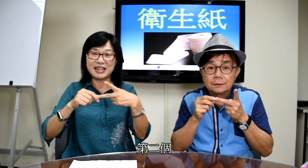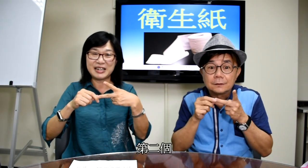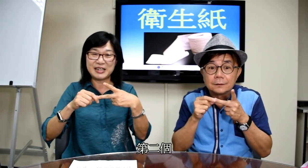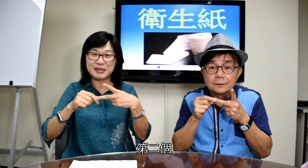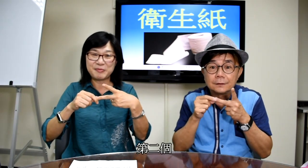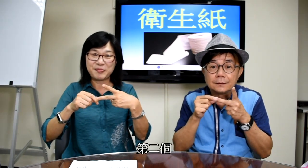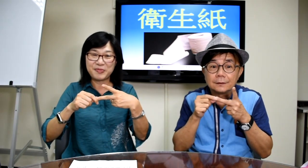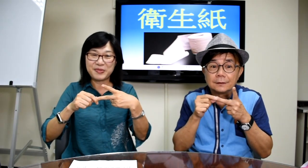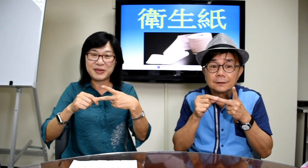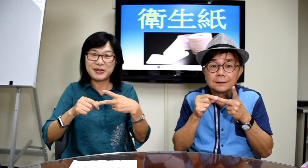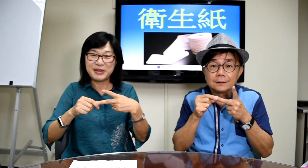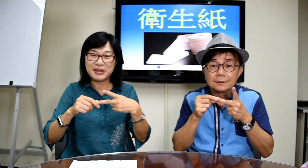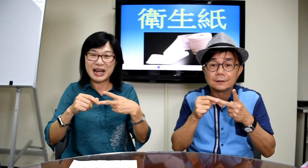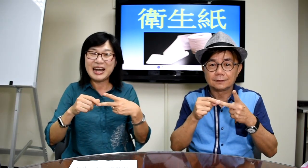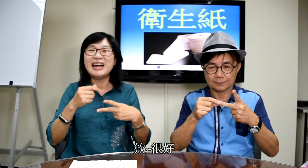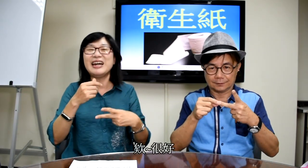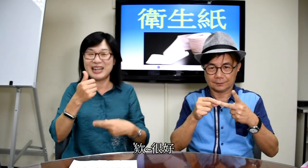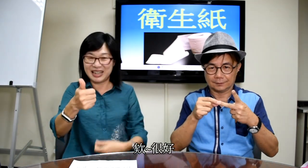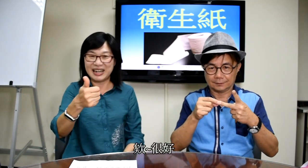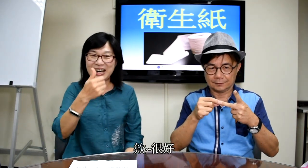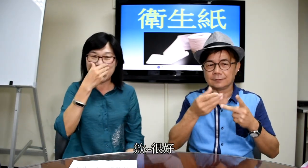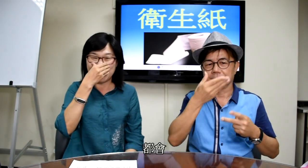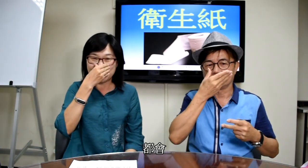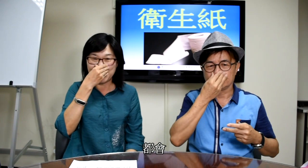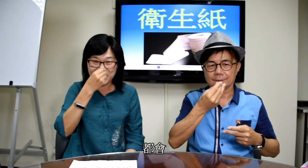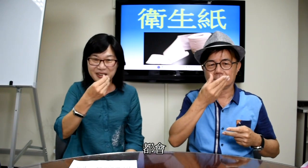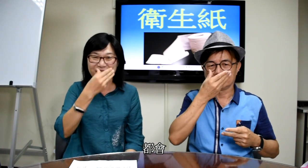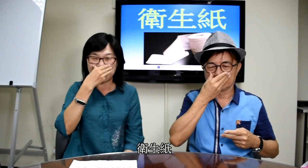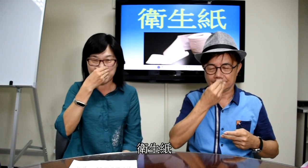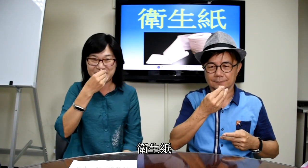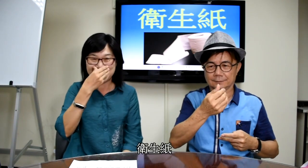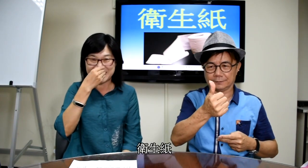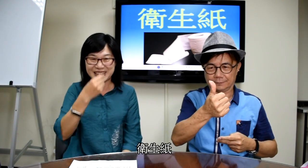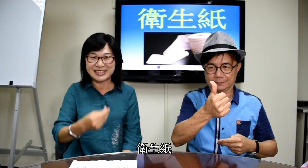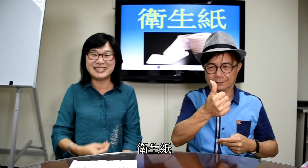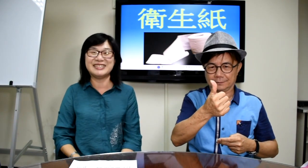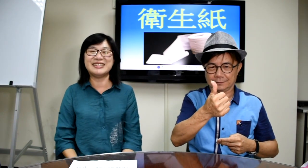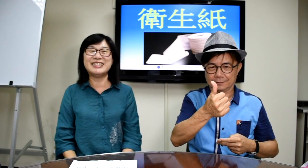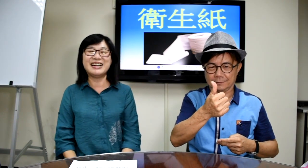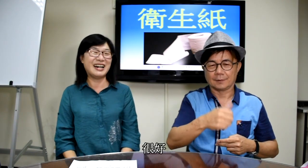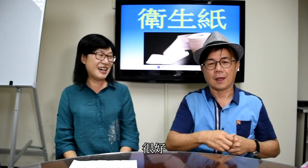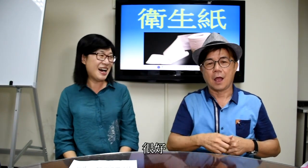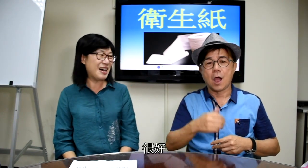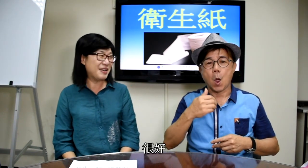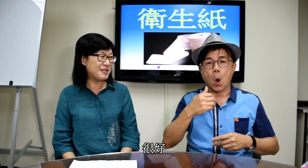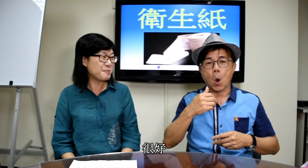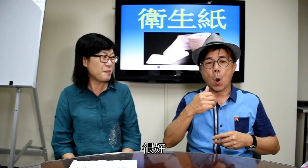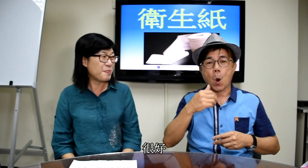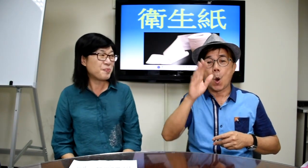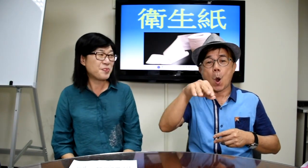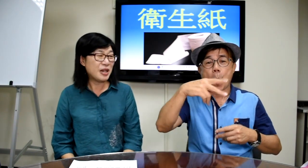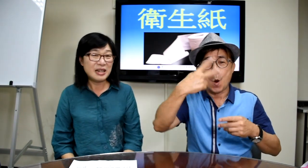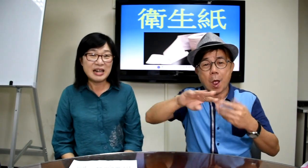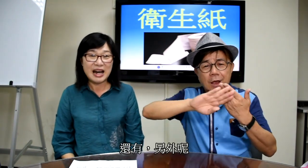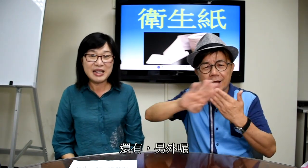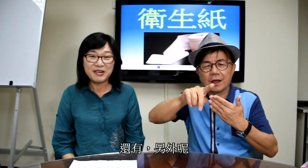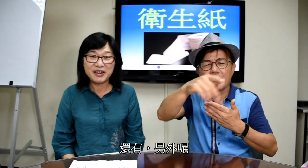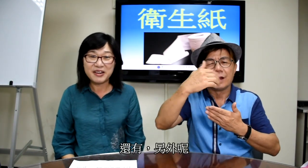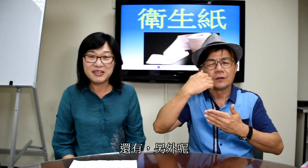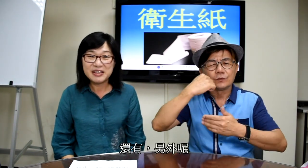个，哎，很好，都会卫生纸，很好。还有